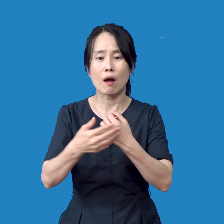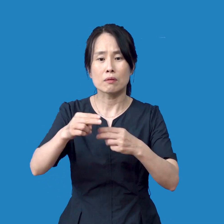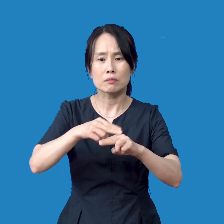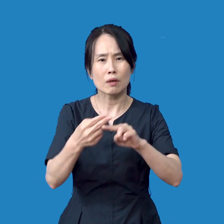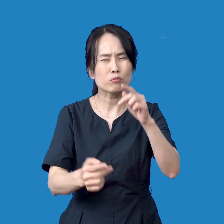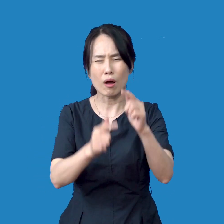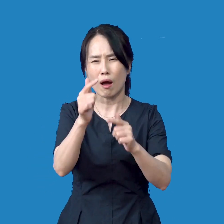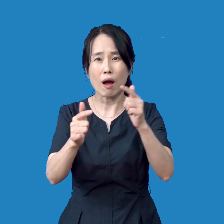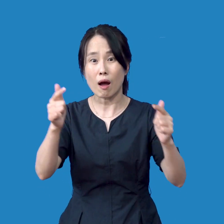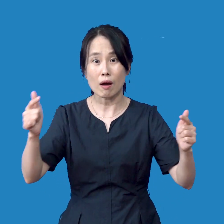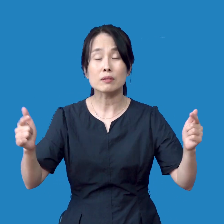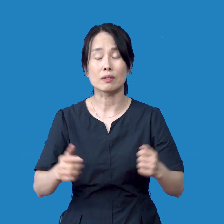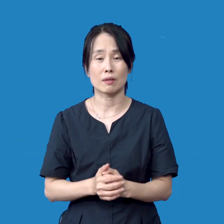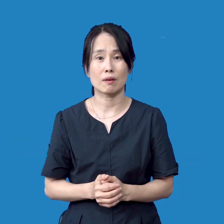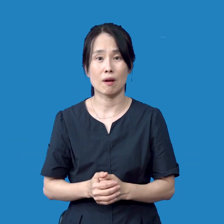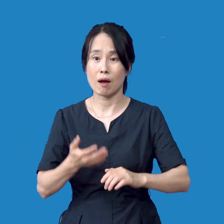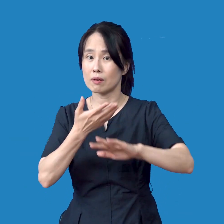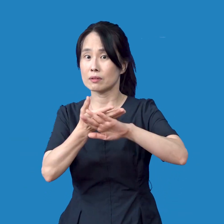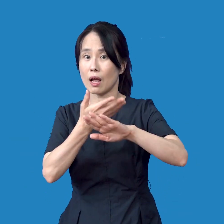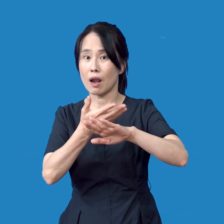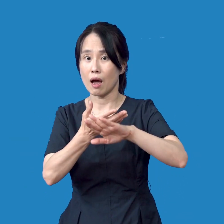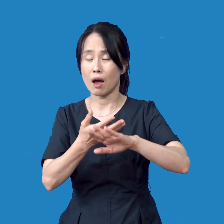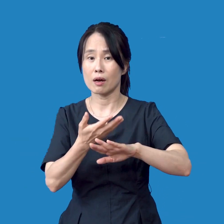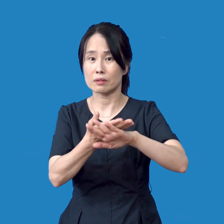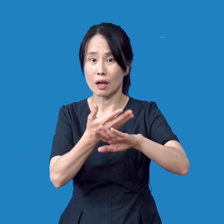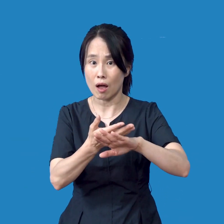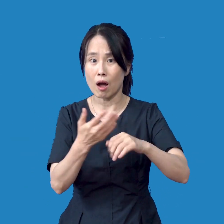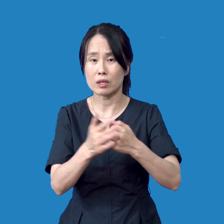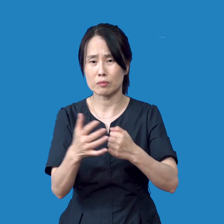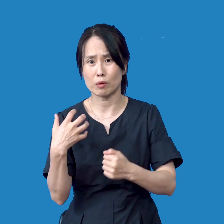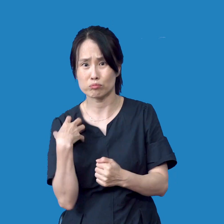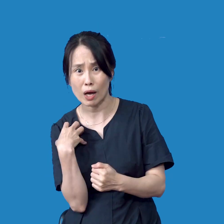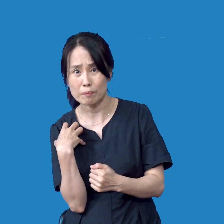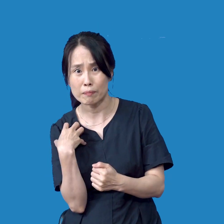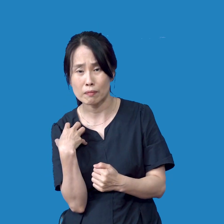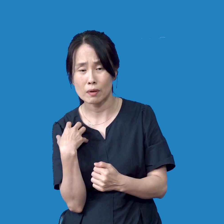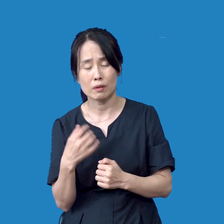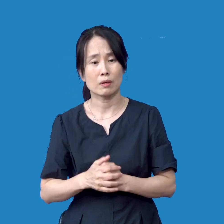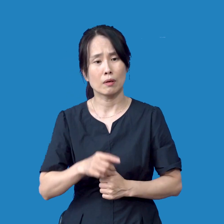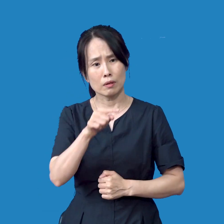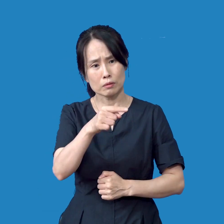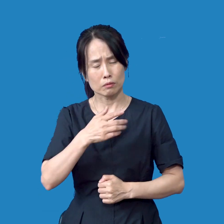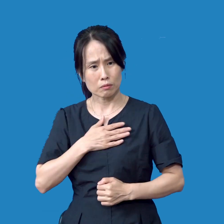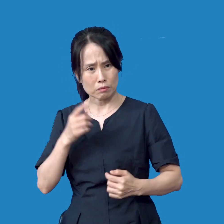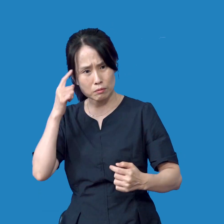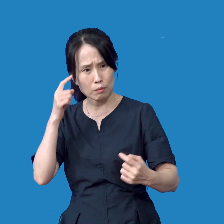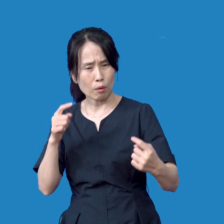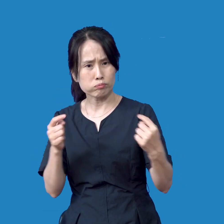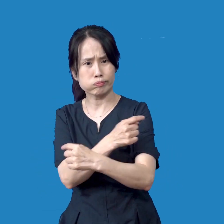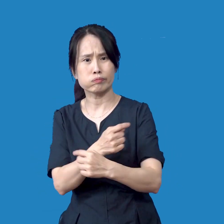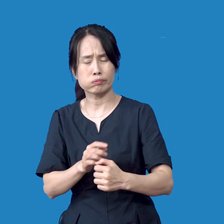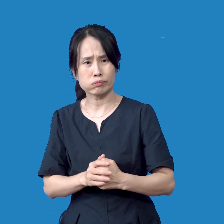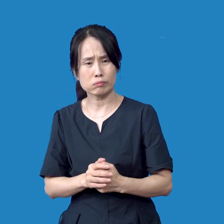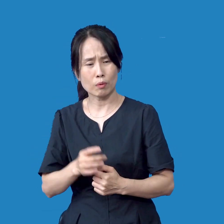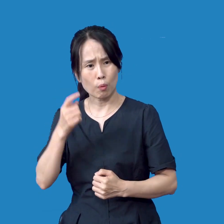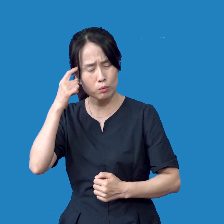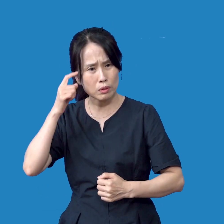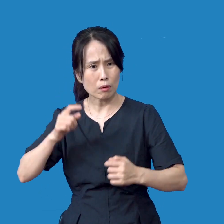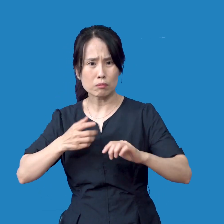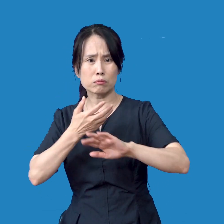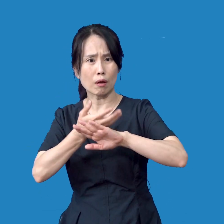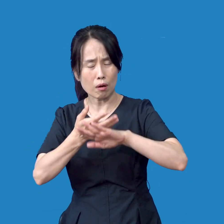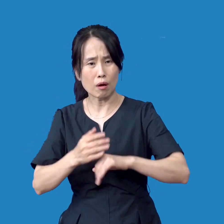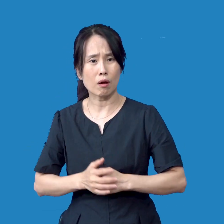다릅니다. 여러분, 그 다르다는 것이 부담스럽습니까? 저 사람은 왜 나하고 생각이 다를까? 의견이